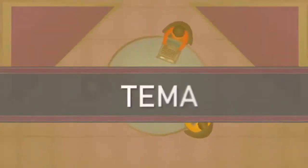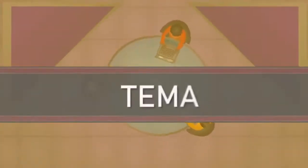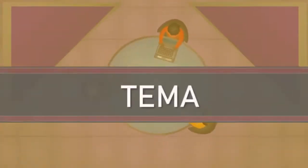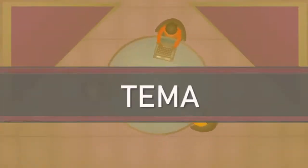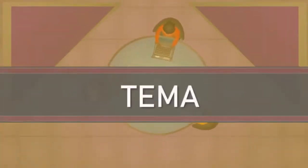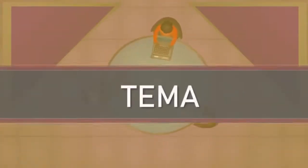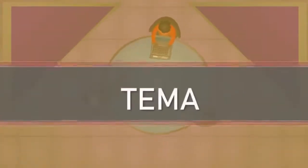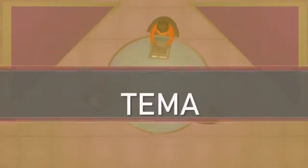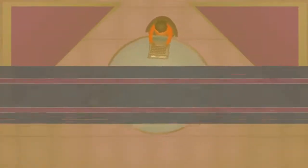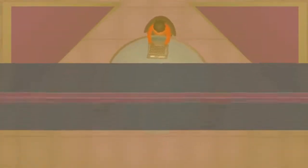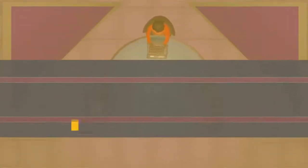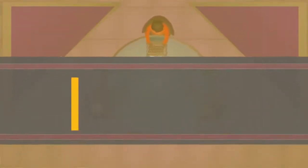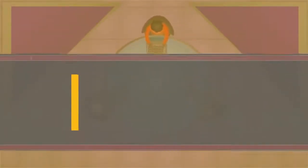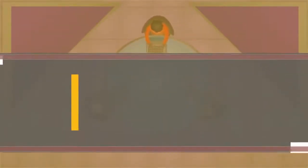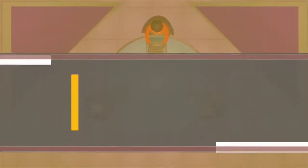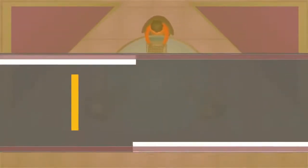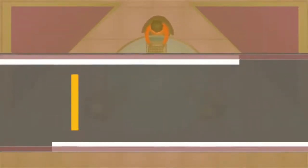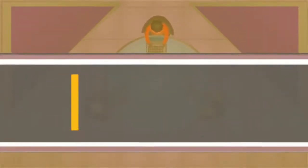Tema: